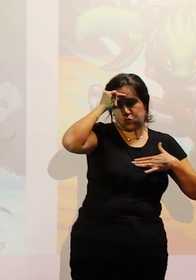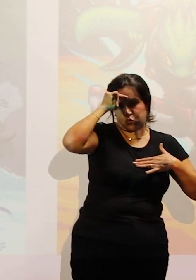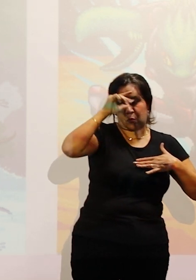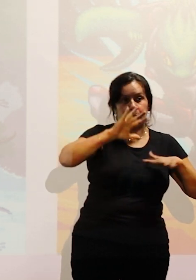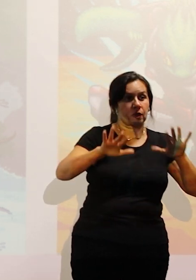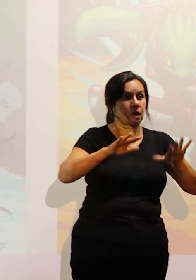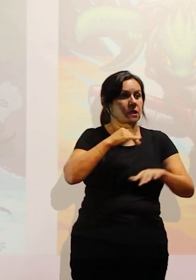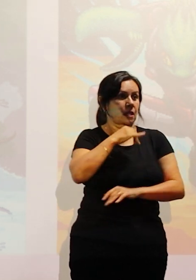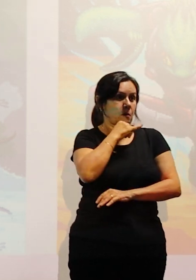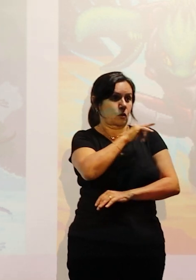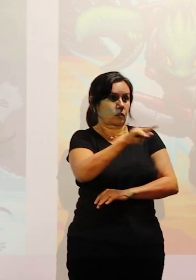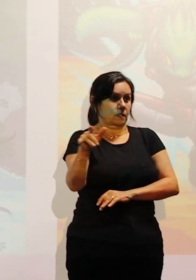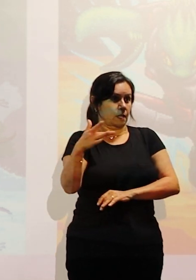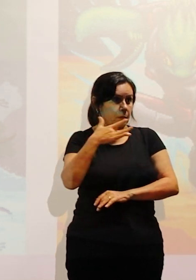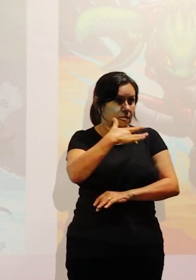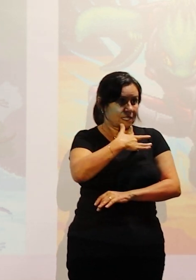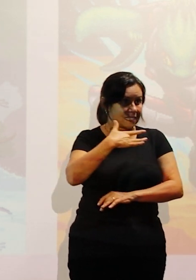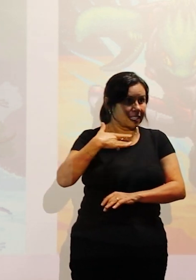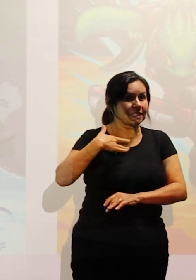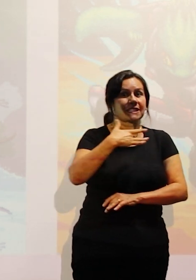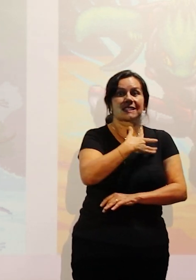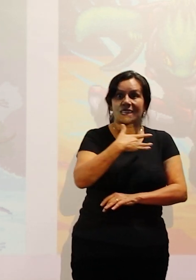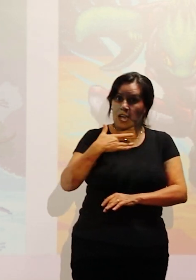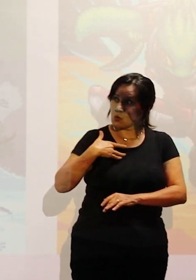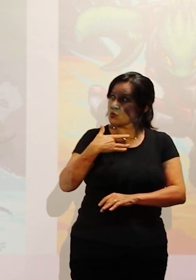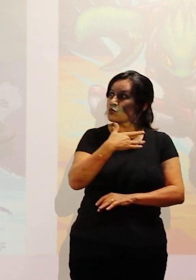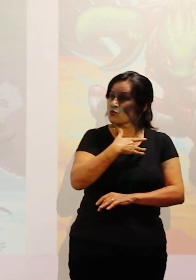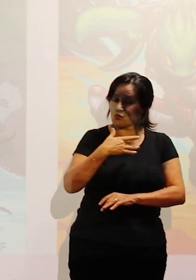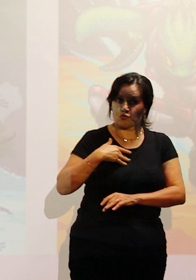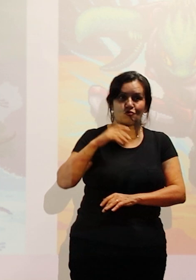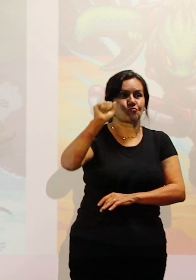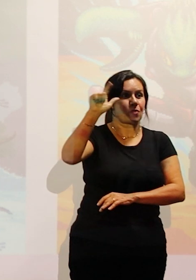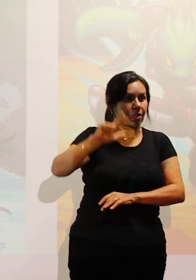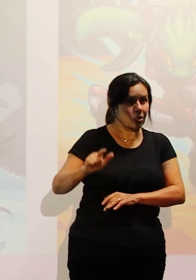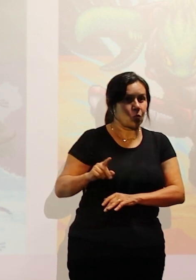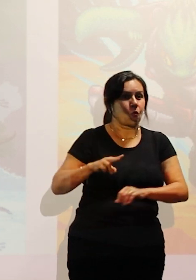em saúde, um monte de plano de saúde usa azul. Também usam muito verde.